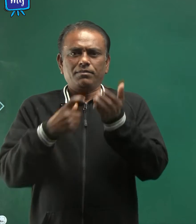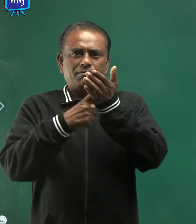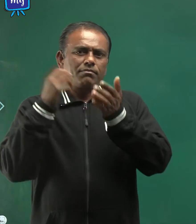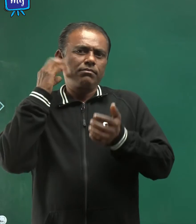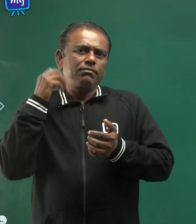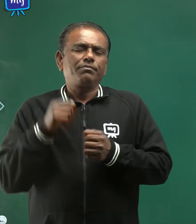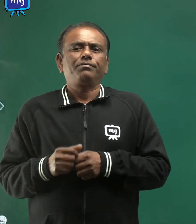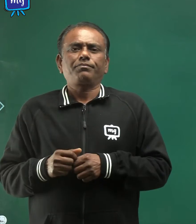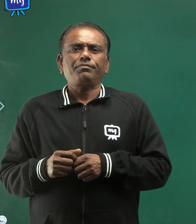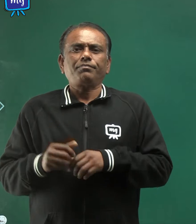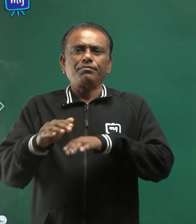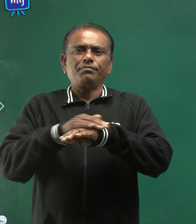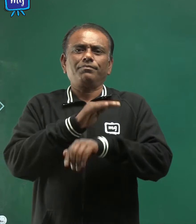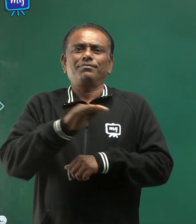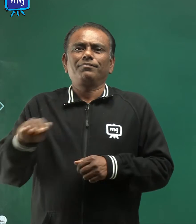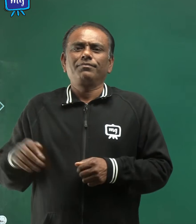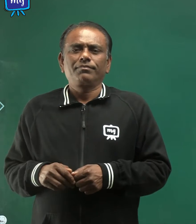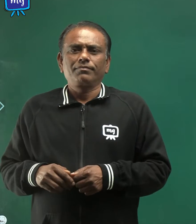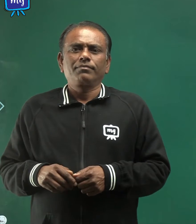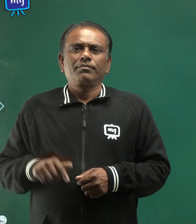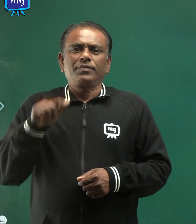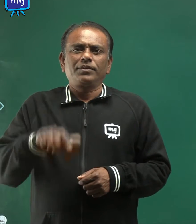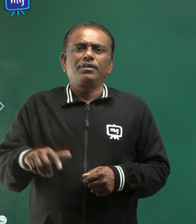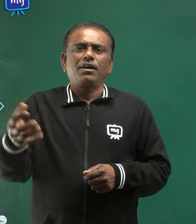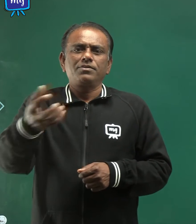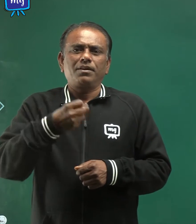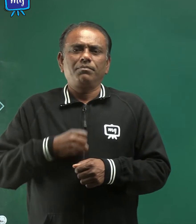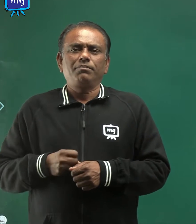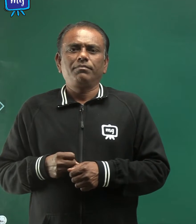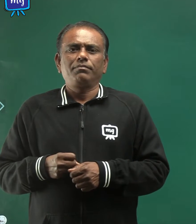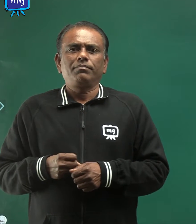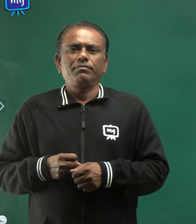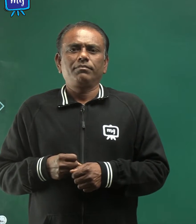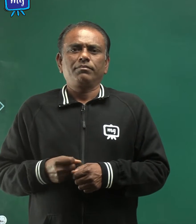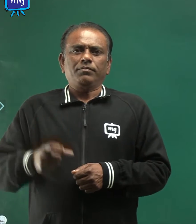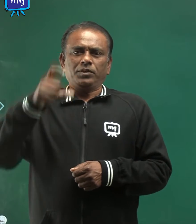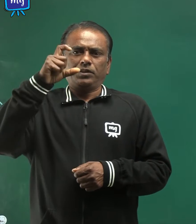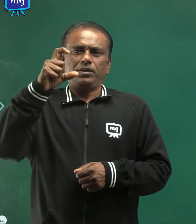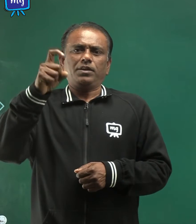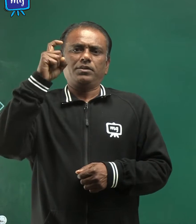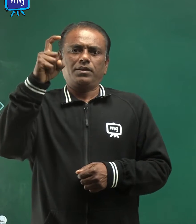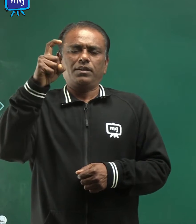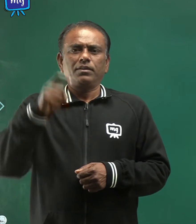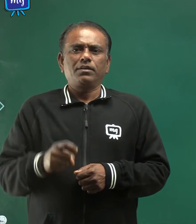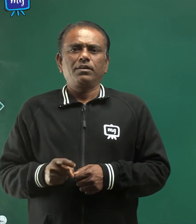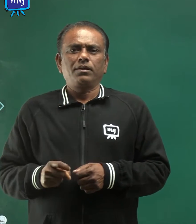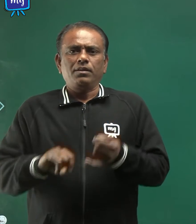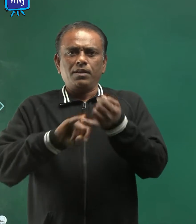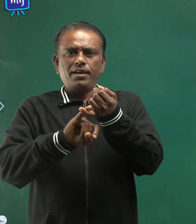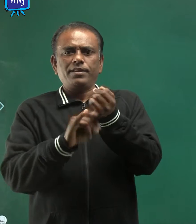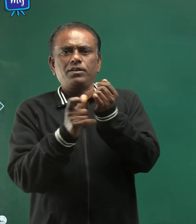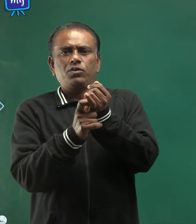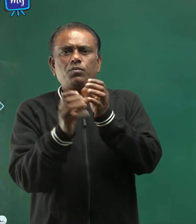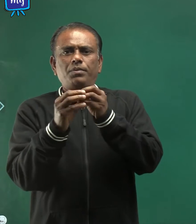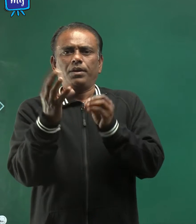चंद जी। प्यारे बच्चों, आज हम क्लास 7 विषय गणित